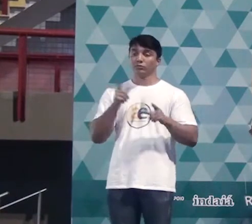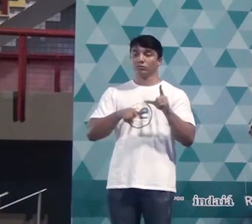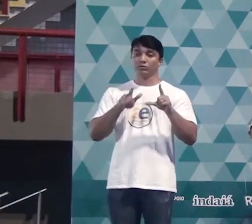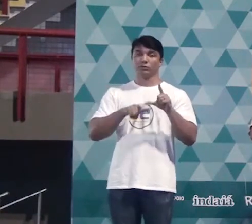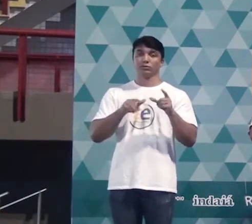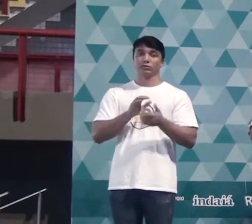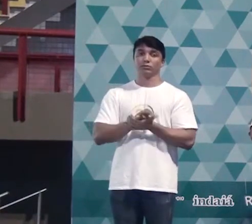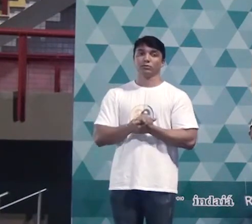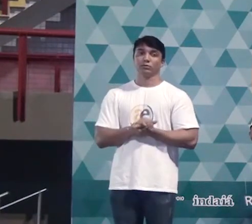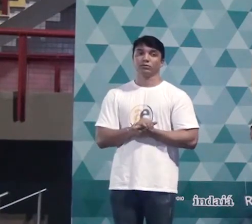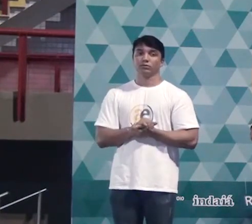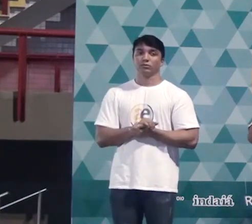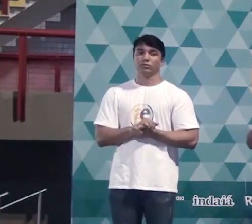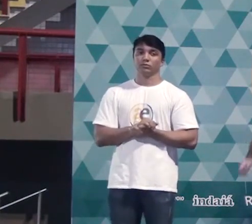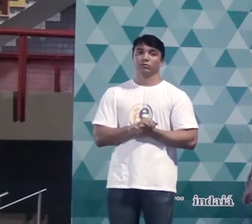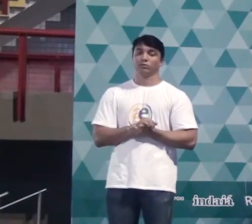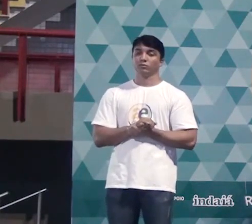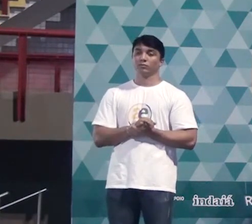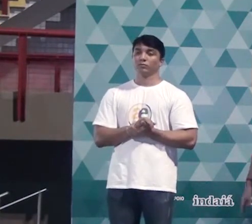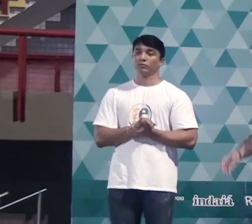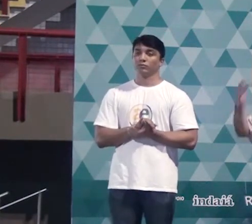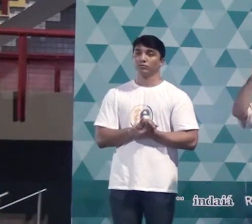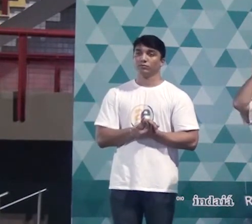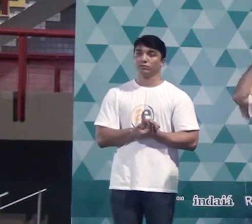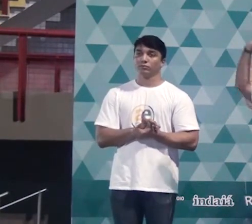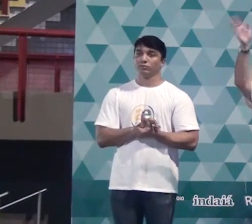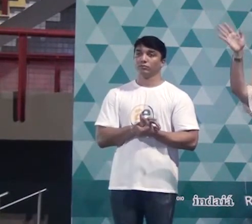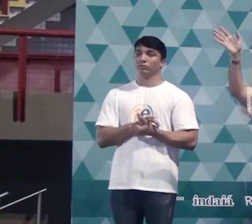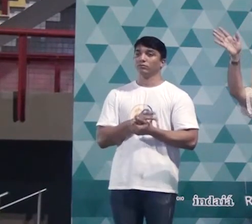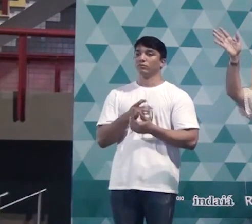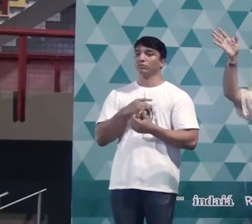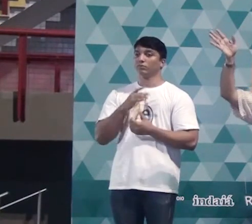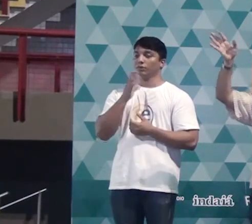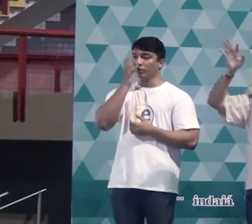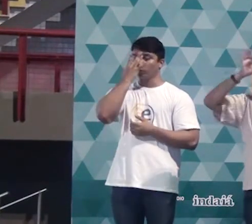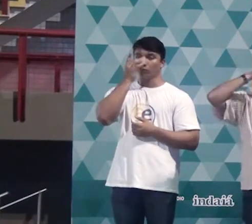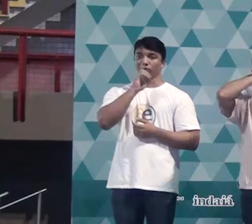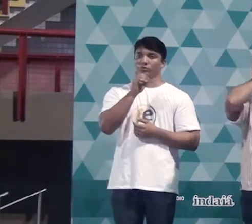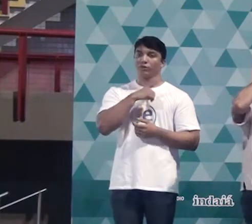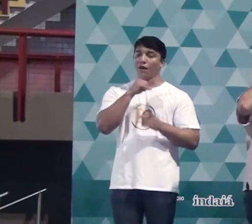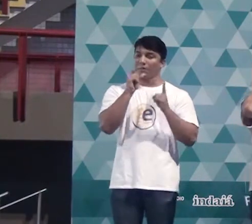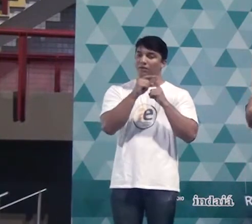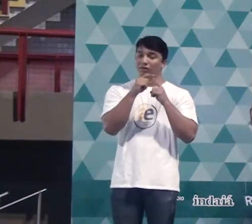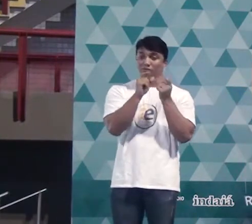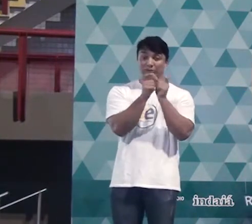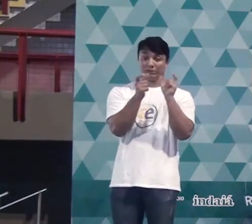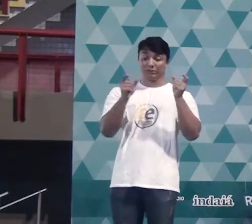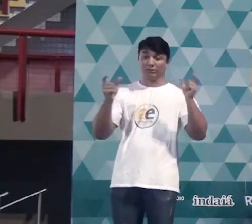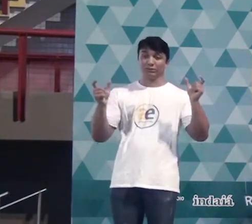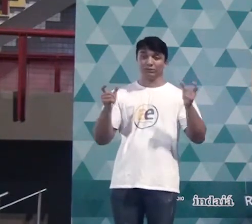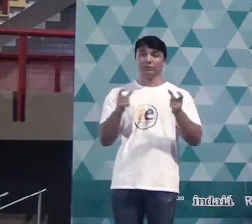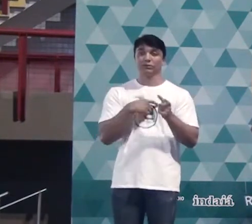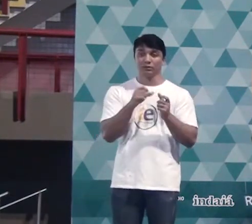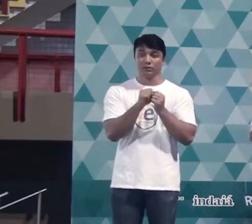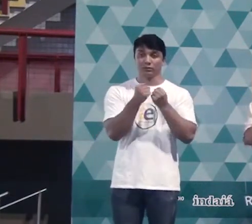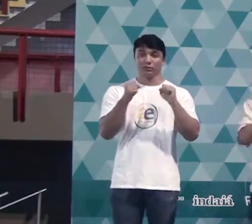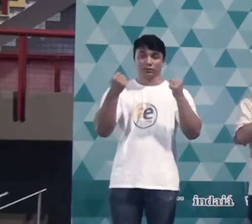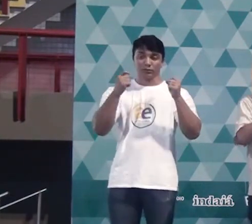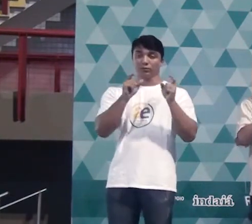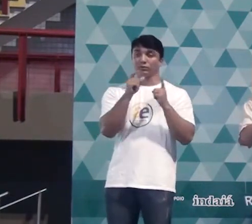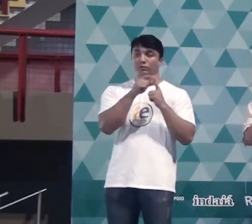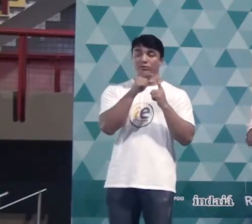Quer saber qual é? Aí tu jura que eu decorei. Não é fácil decorar essa